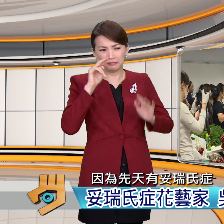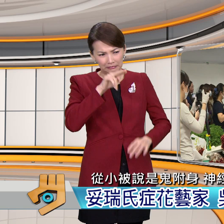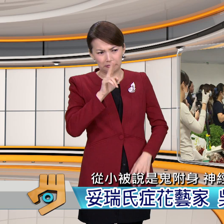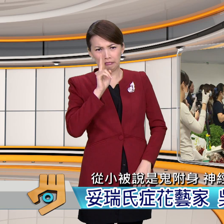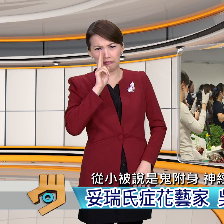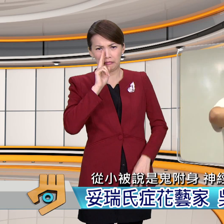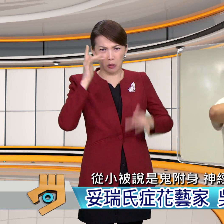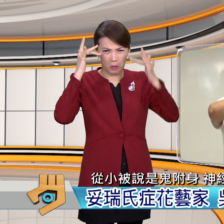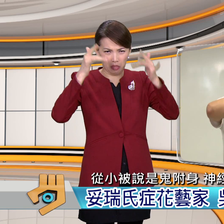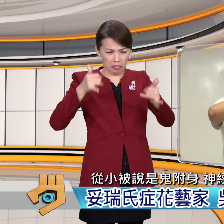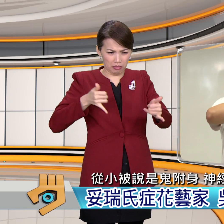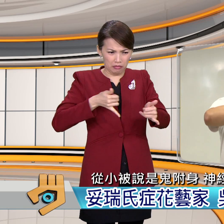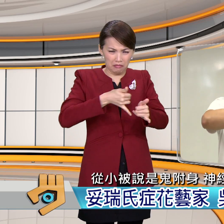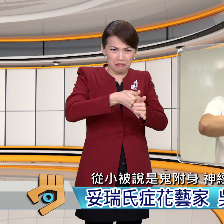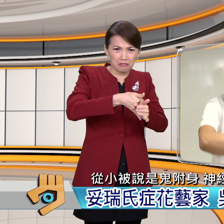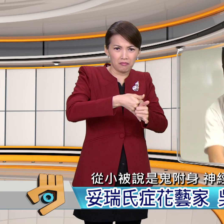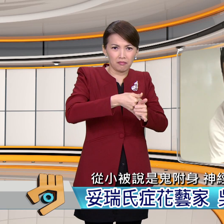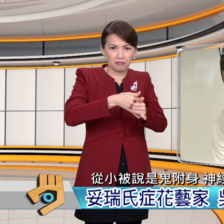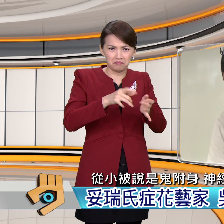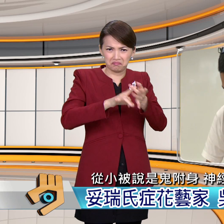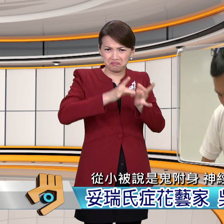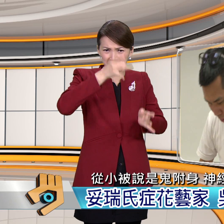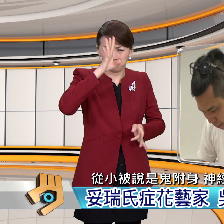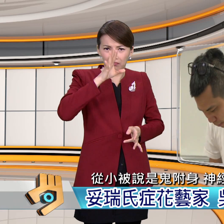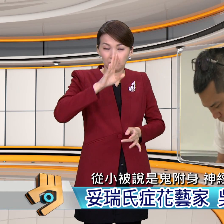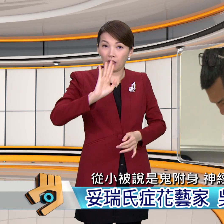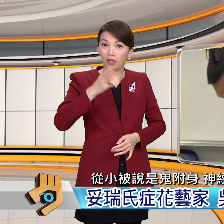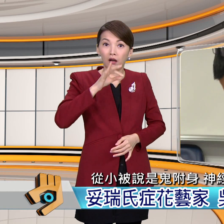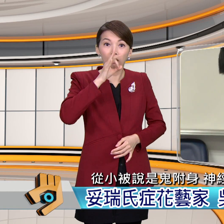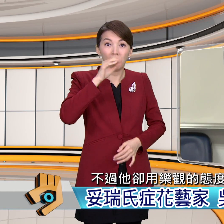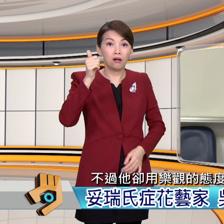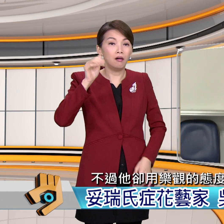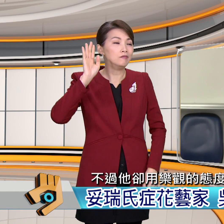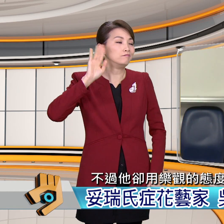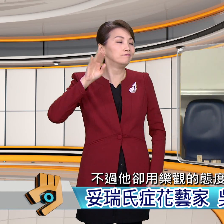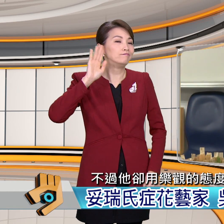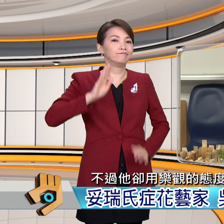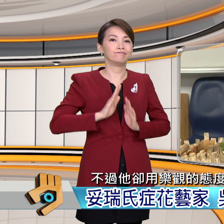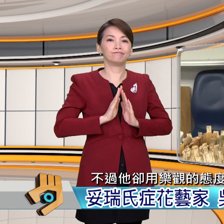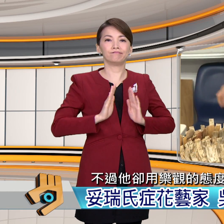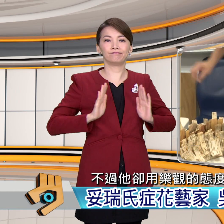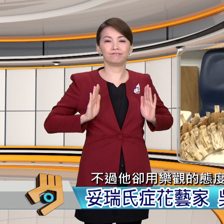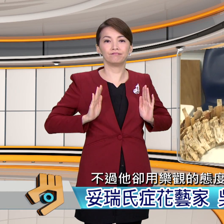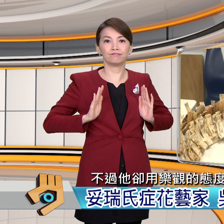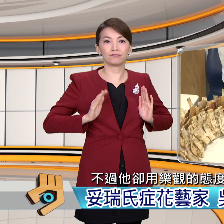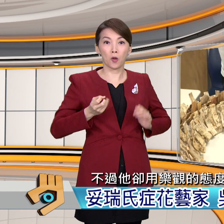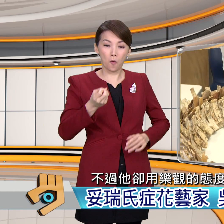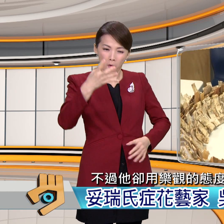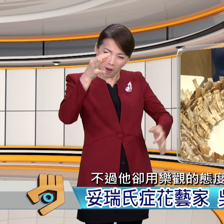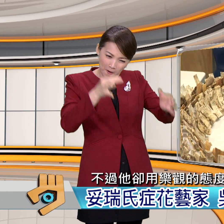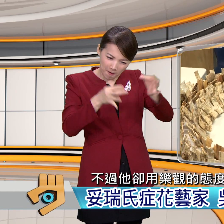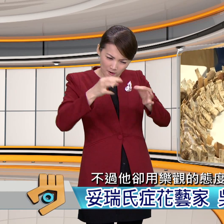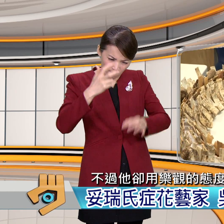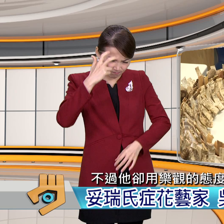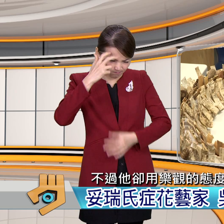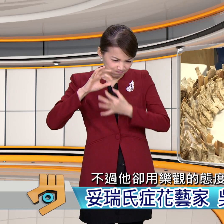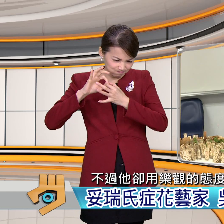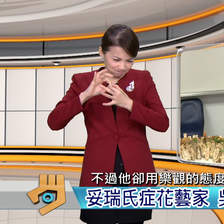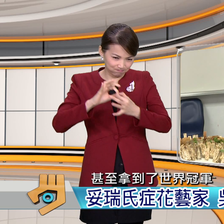从小被说是鬼附身、神经病，不过他却用乐观的态度坚持插花，甚